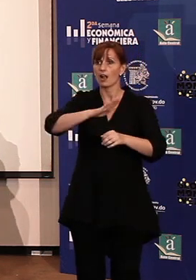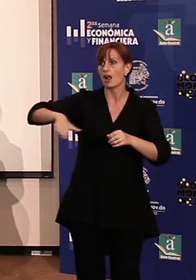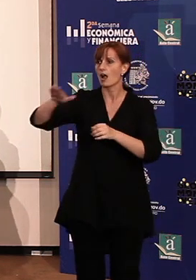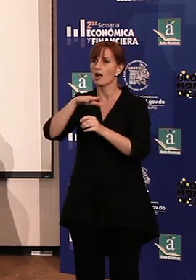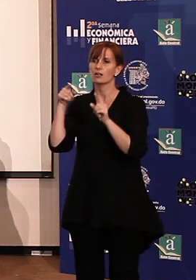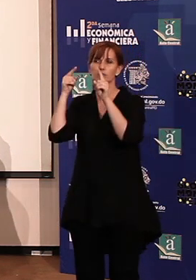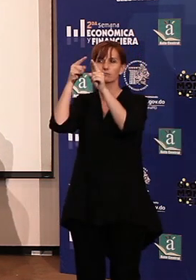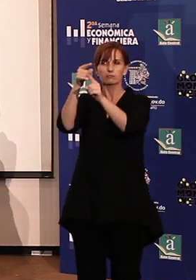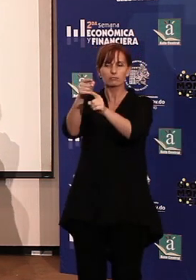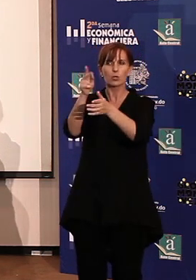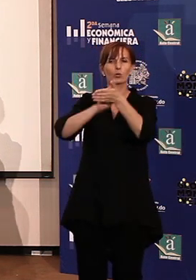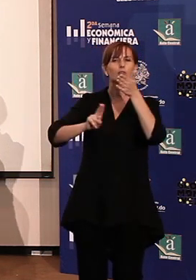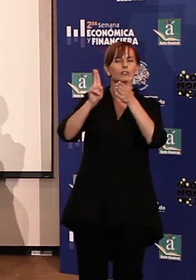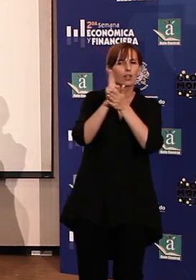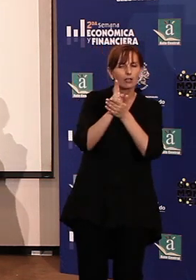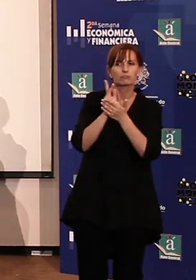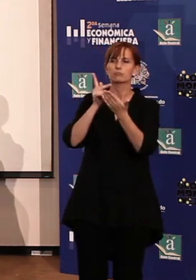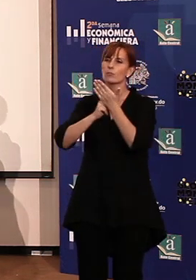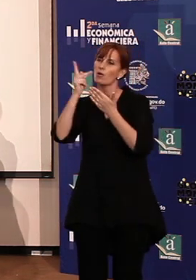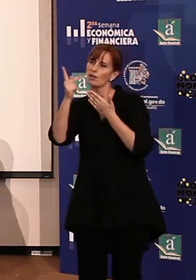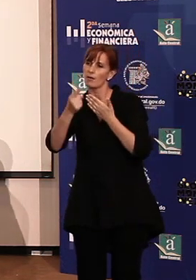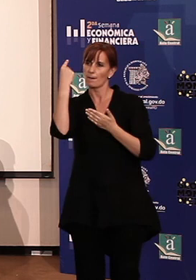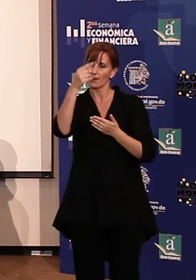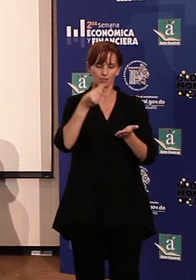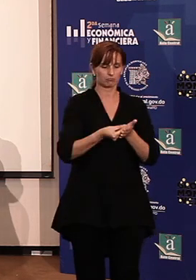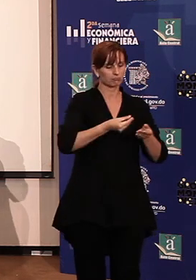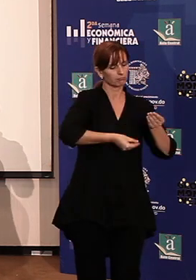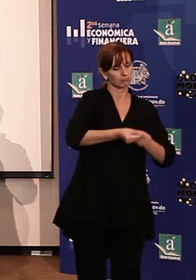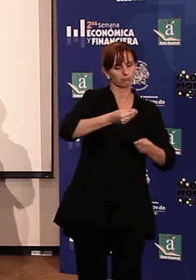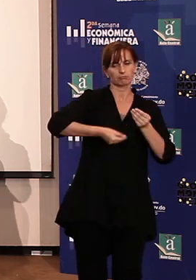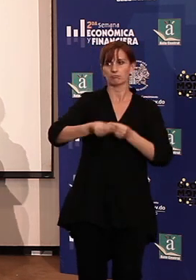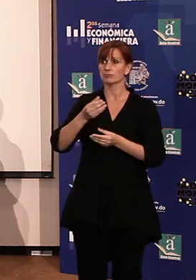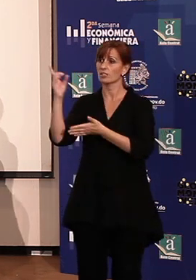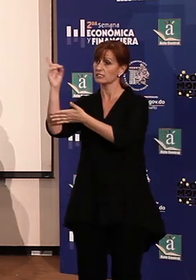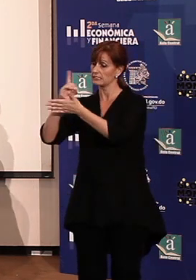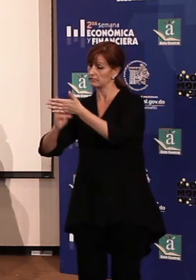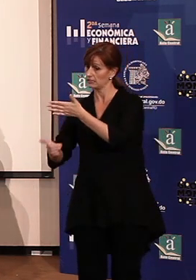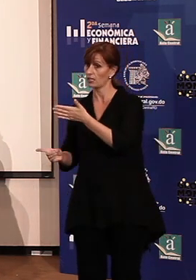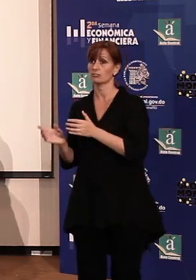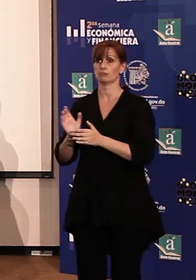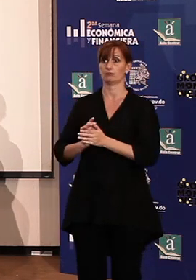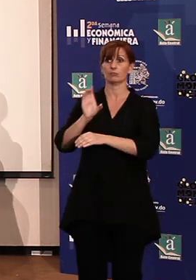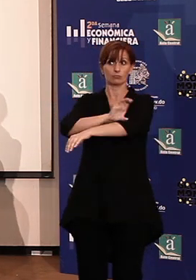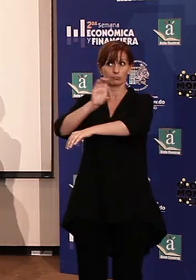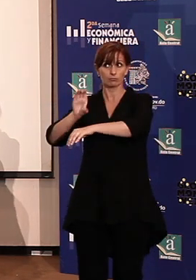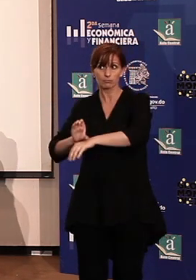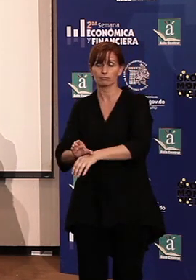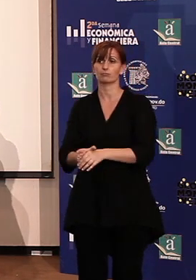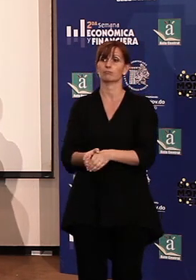PEC es decir con programas de contabilidad programas de diseño gráfico programas de